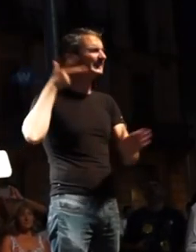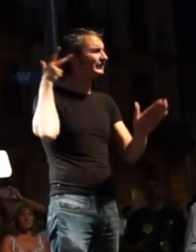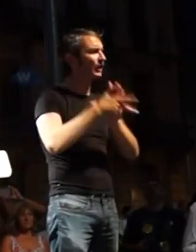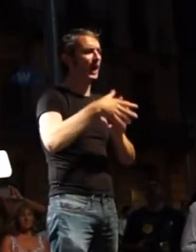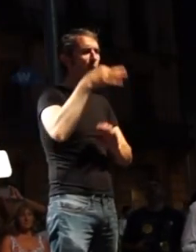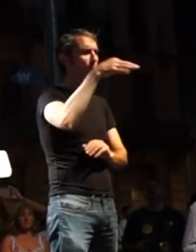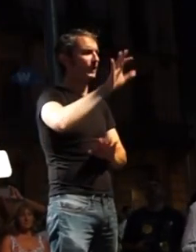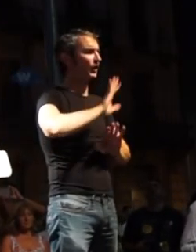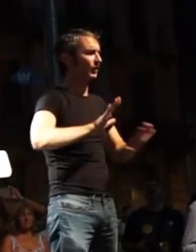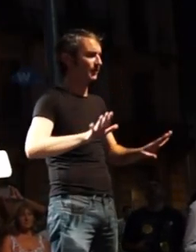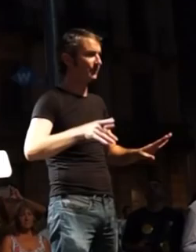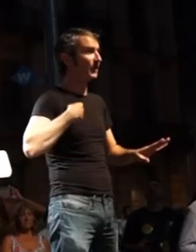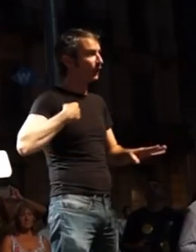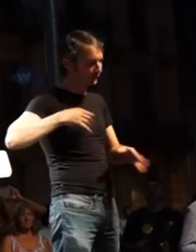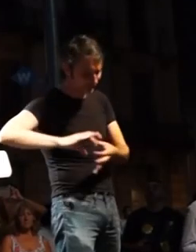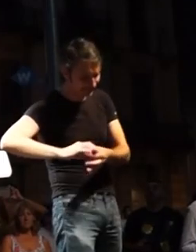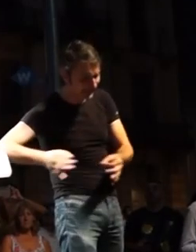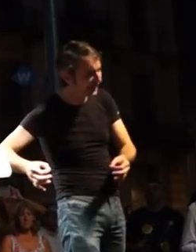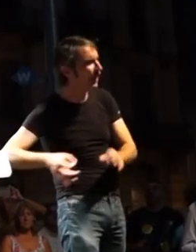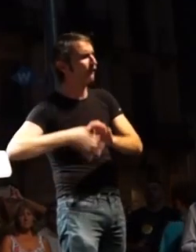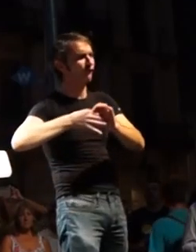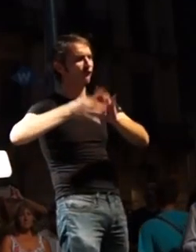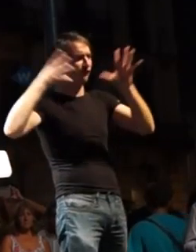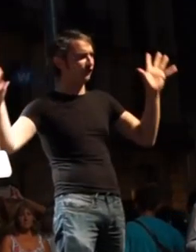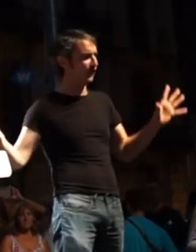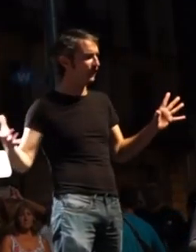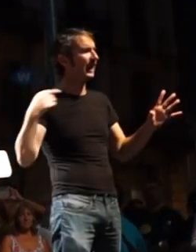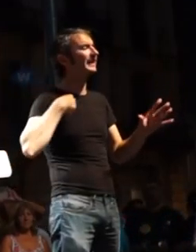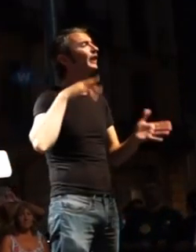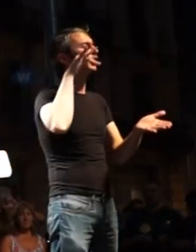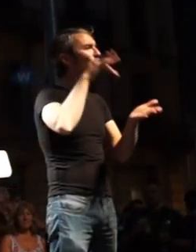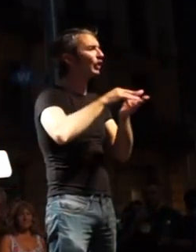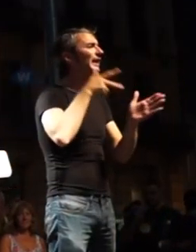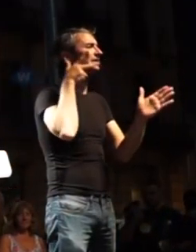històrica. Desencadenem-nos i desencadenem un nou moment